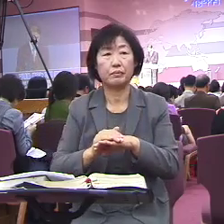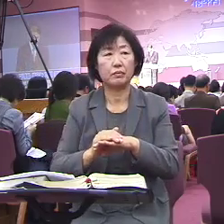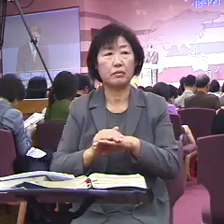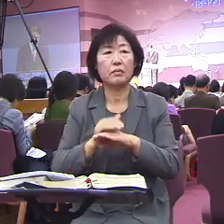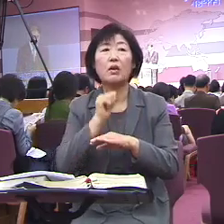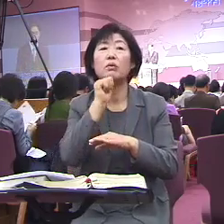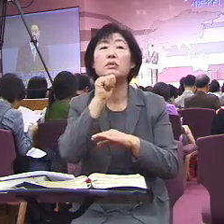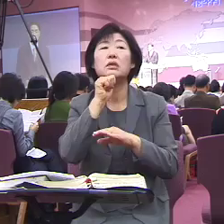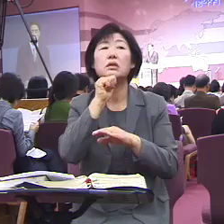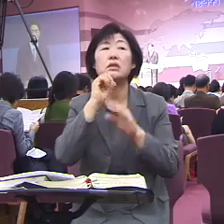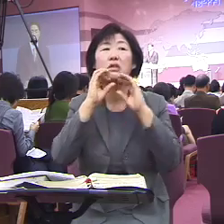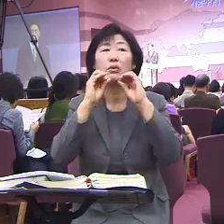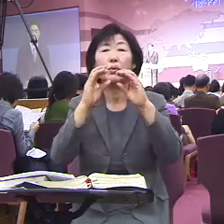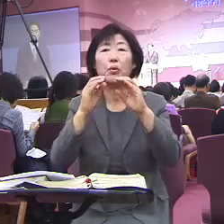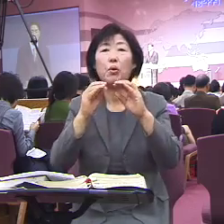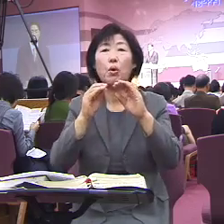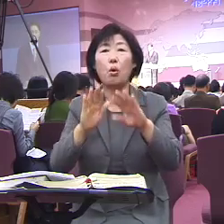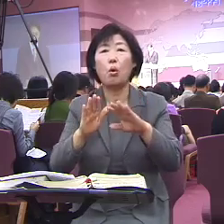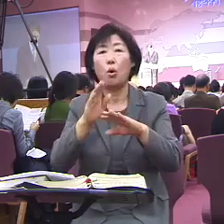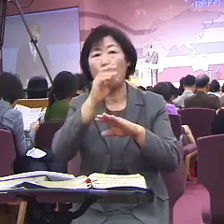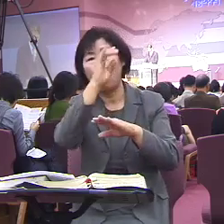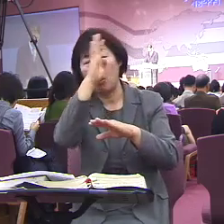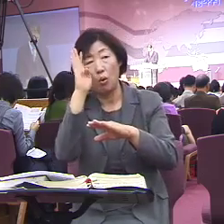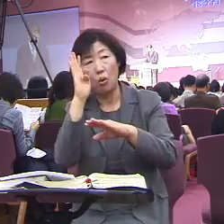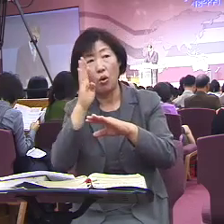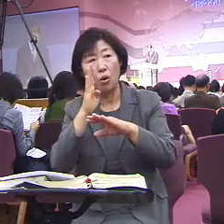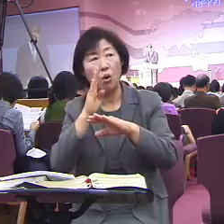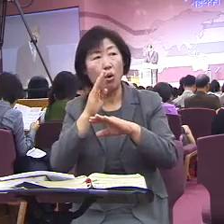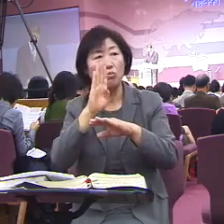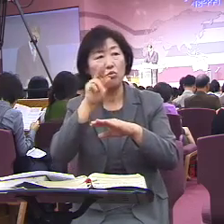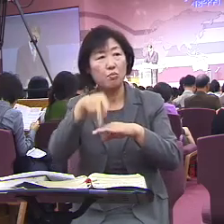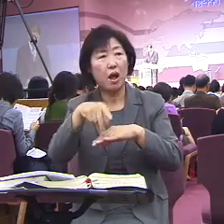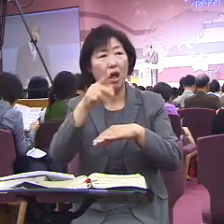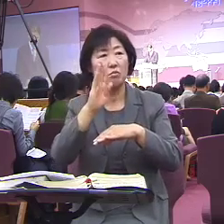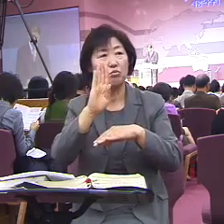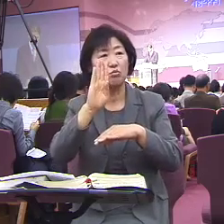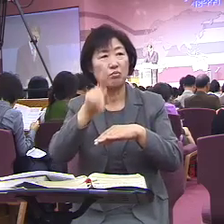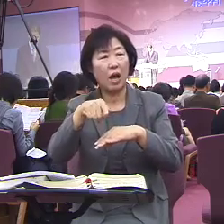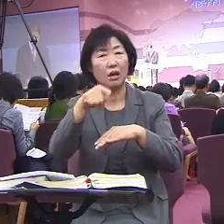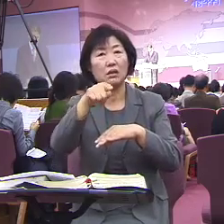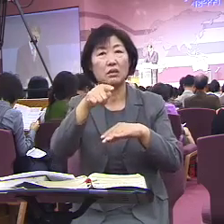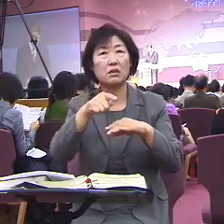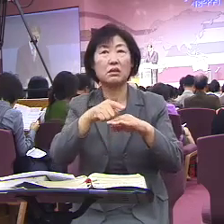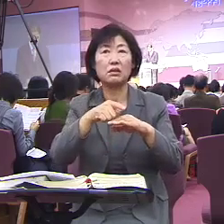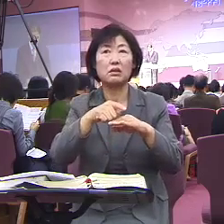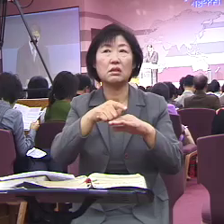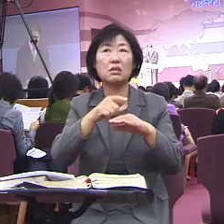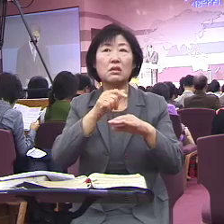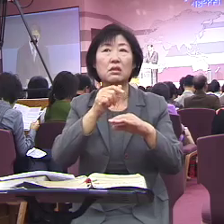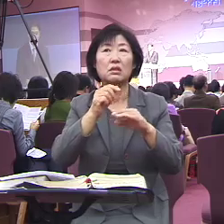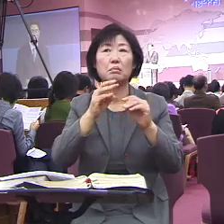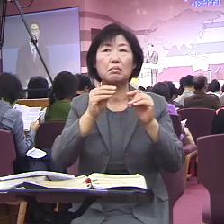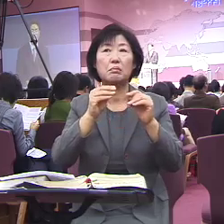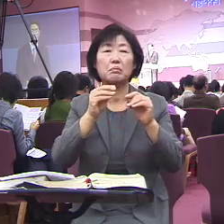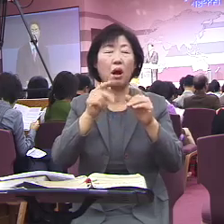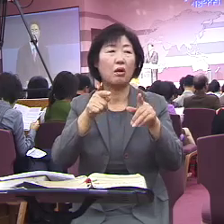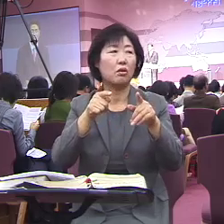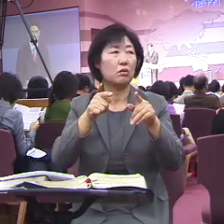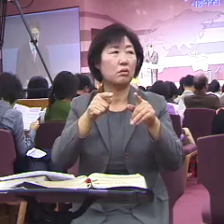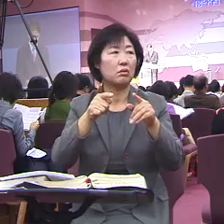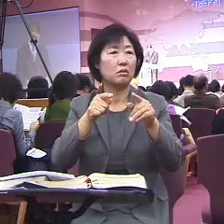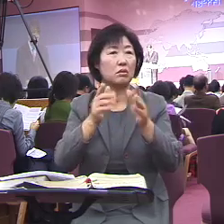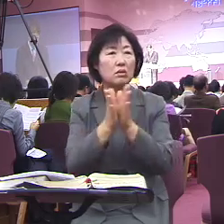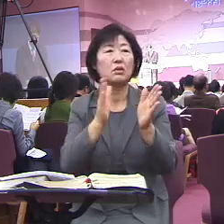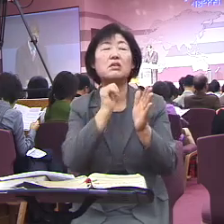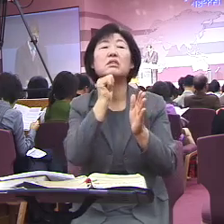홈리스 선교사역 오늘 오후 4시에 저희가 방에서 진행이 됩니다. 번역한 소재 First Southern Baptist Church에서 진행됩니다.